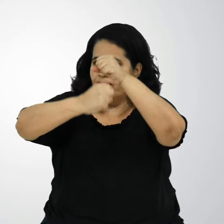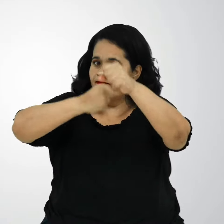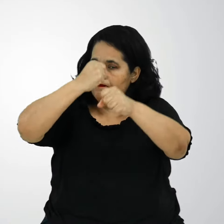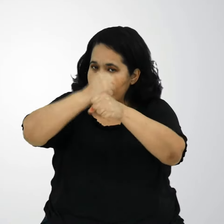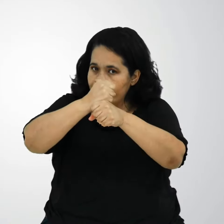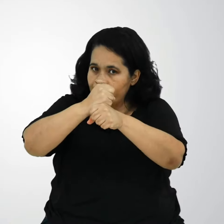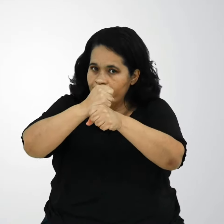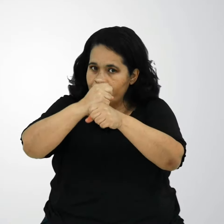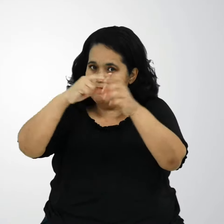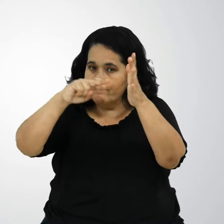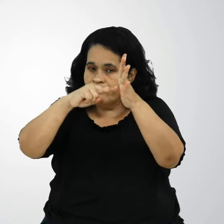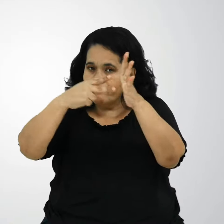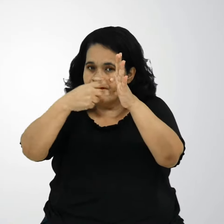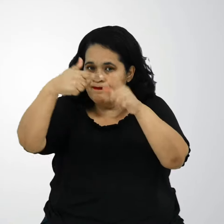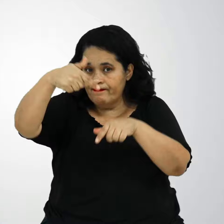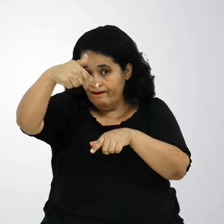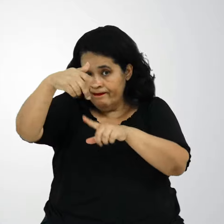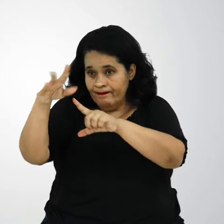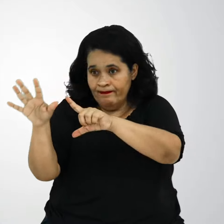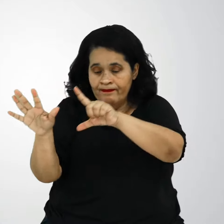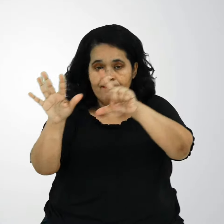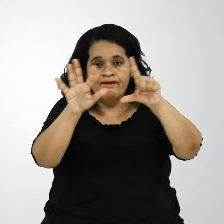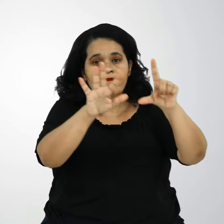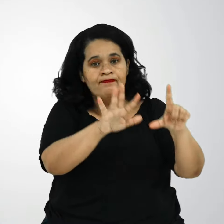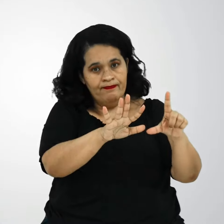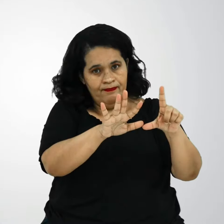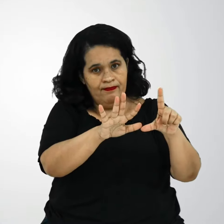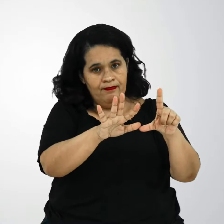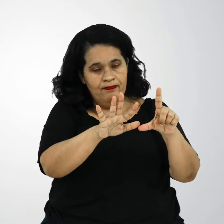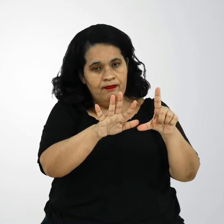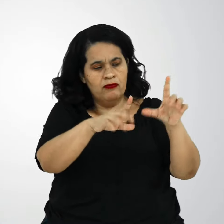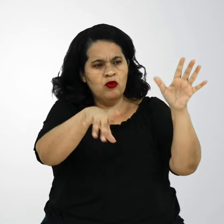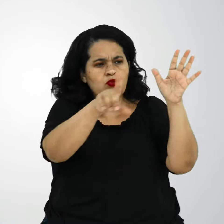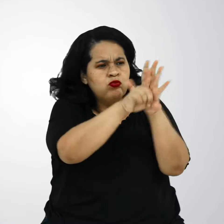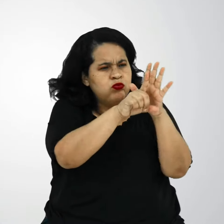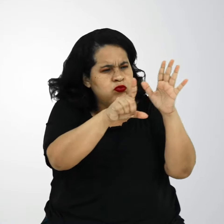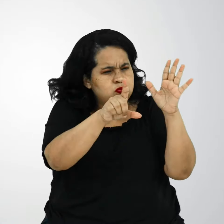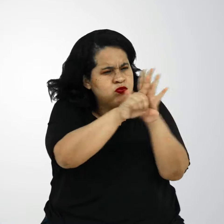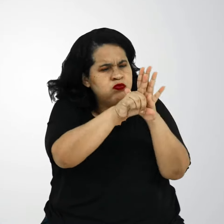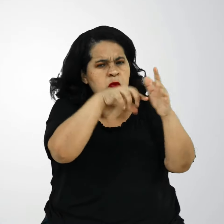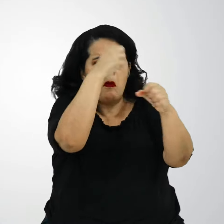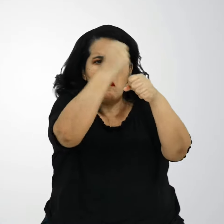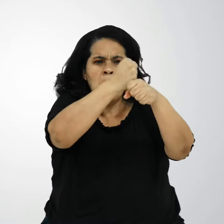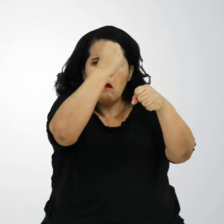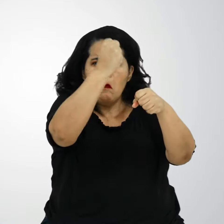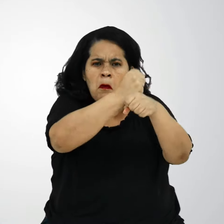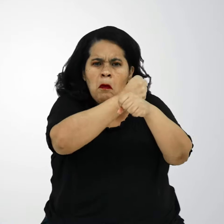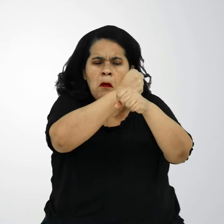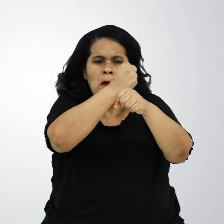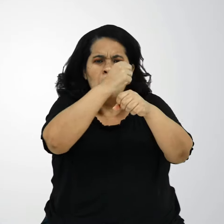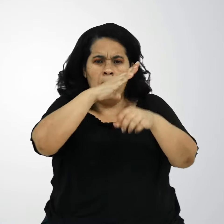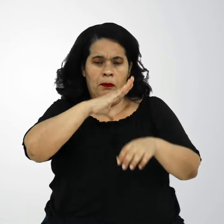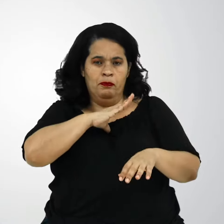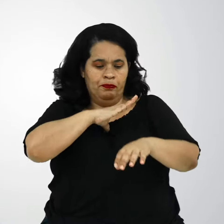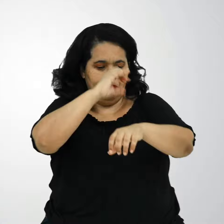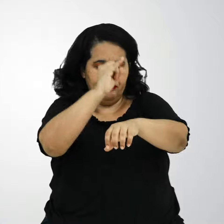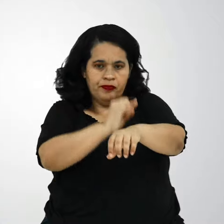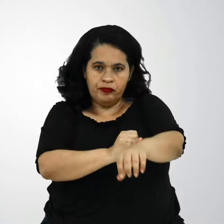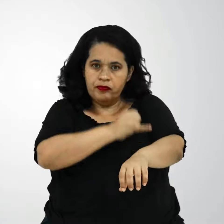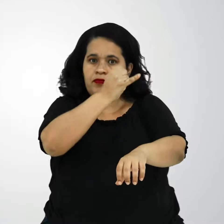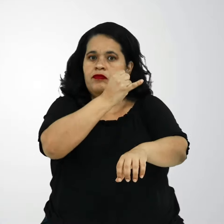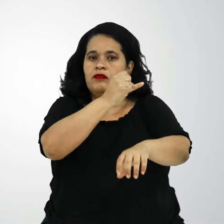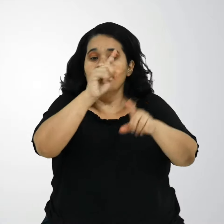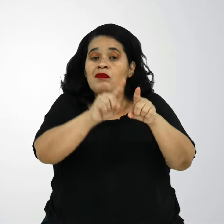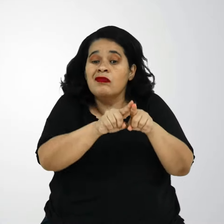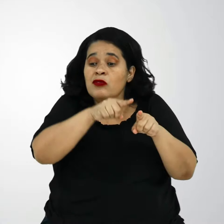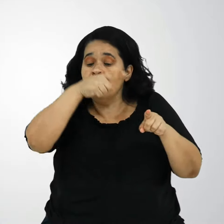7 semanas. E segundo eles, este foi o decreto para reconstruir a cidade de Jerusalém. Então, depois que a cidade de